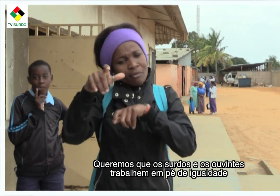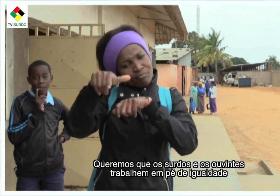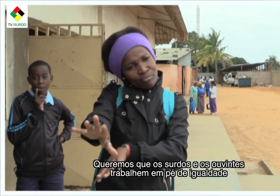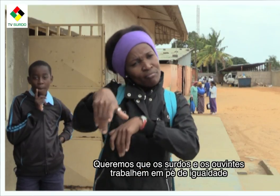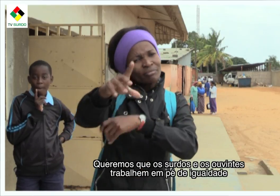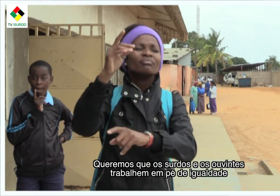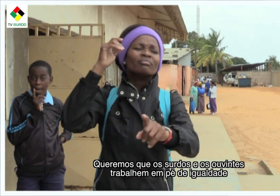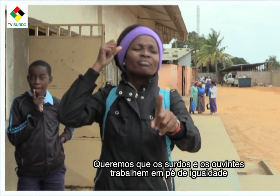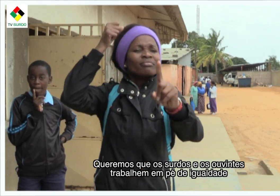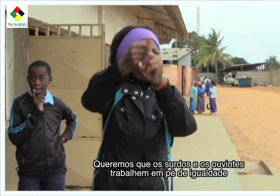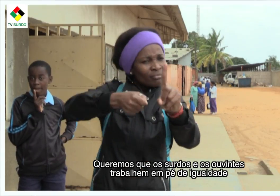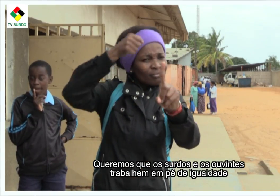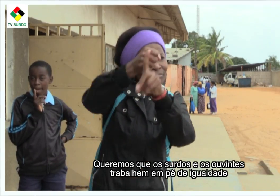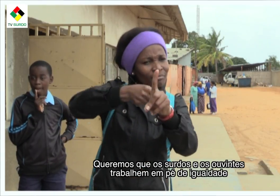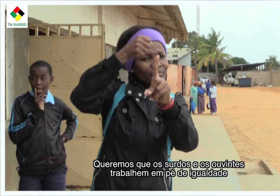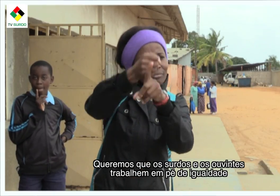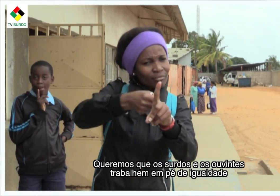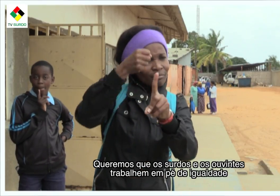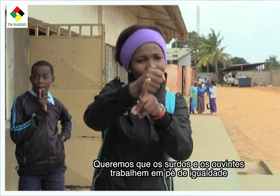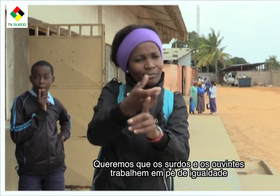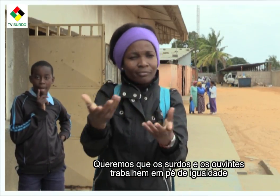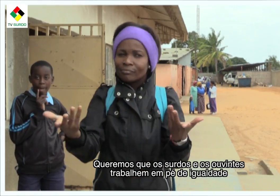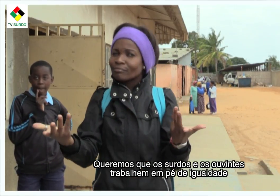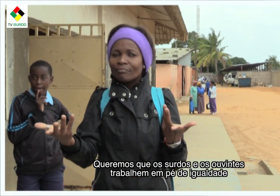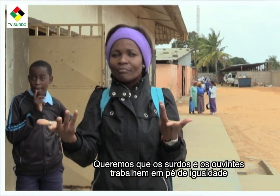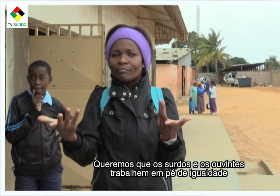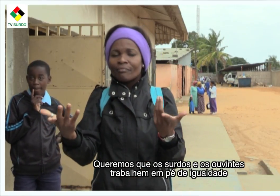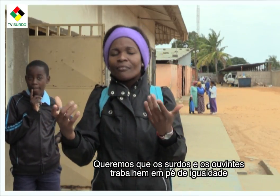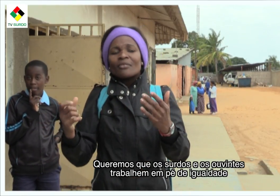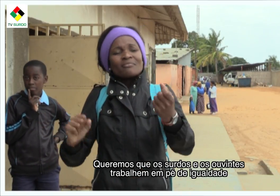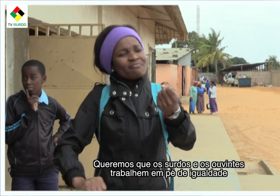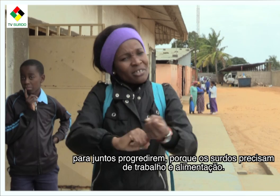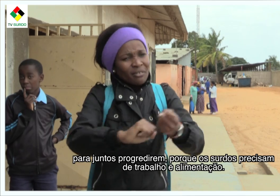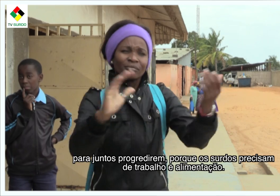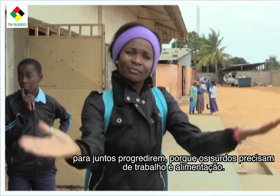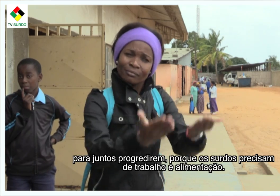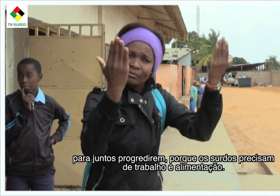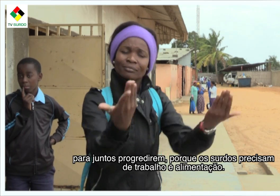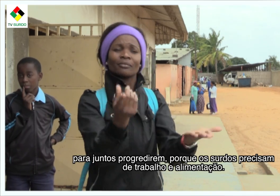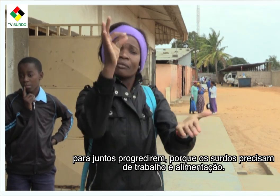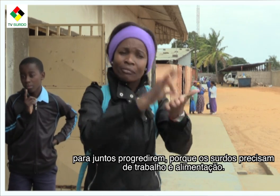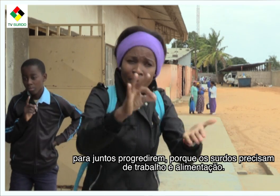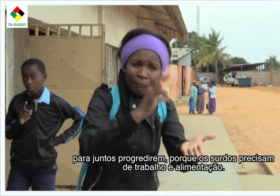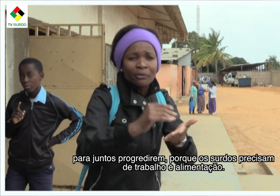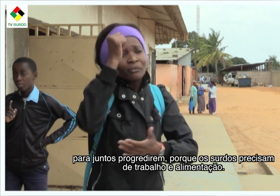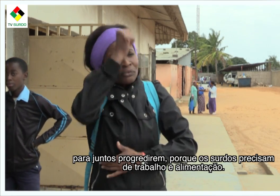trabalho queremos que os Eos ouvintes trabalh em conjunto em P de igualdade para juntos progredirmos